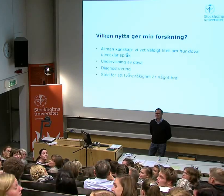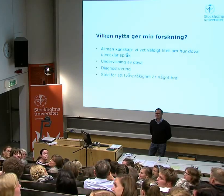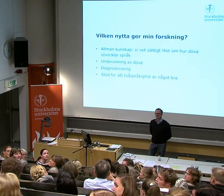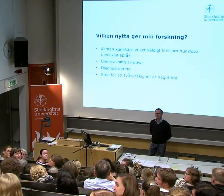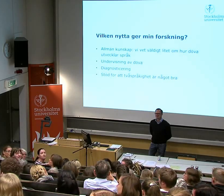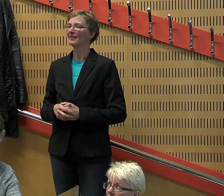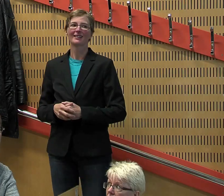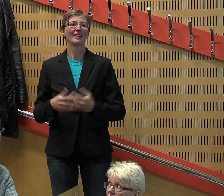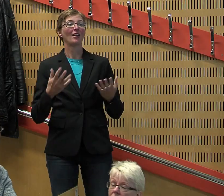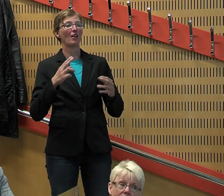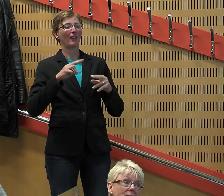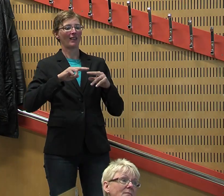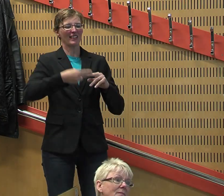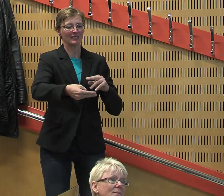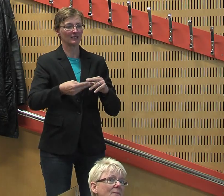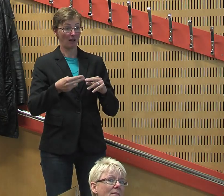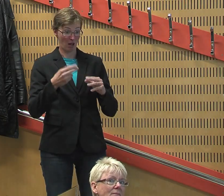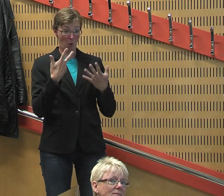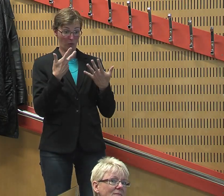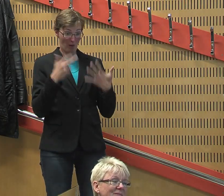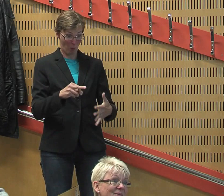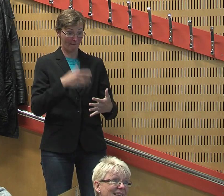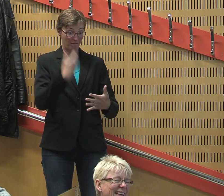Vad ska du göra härnäst om det här tog 8 år?